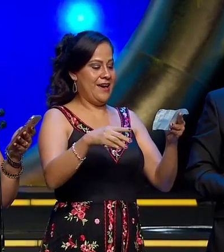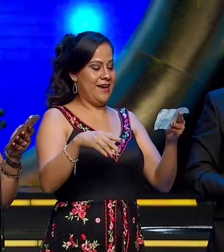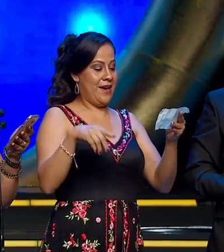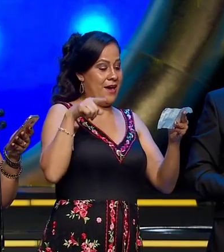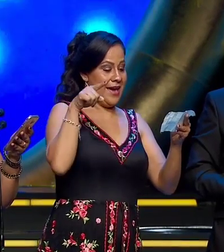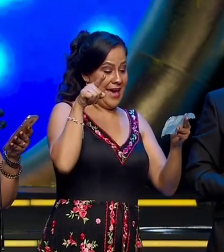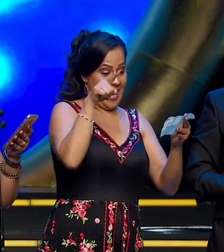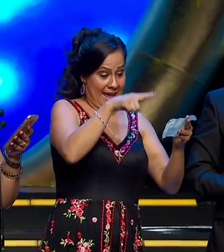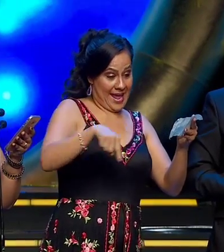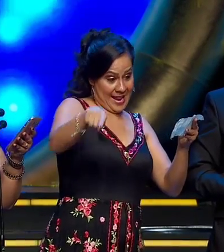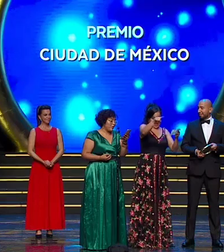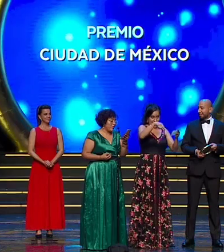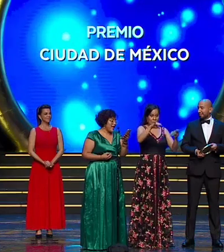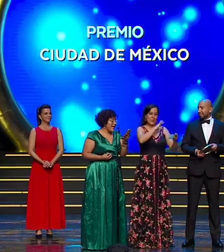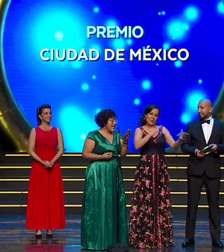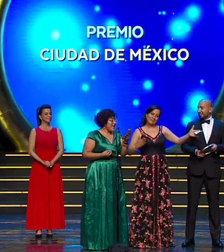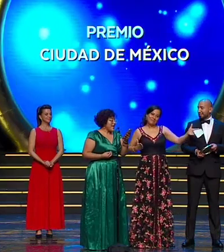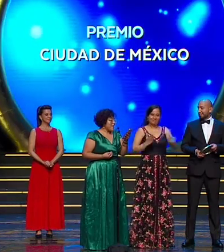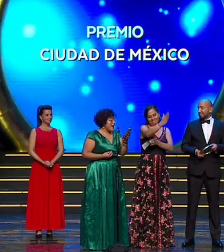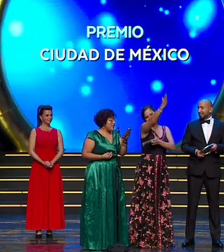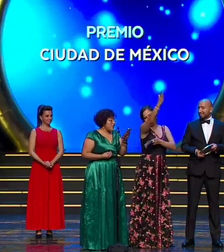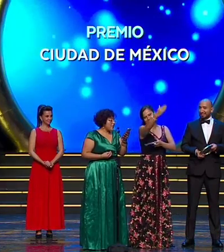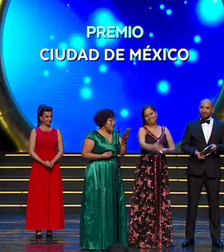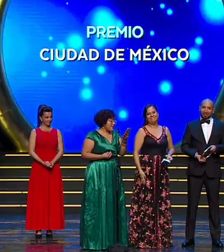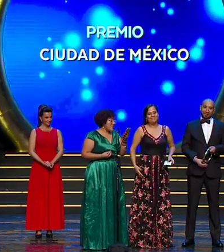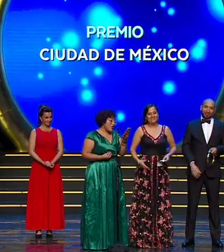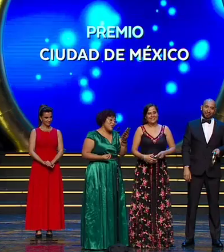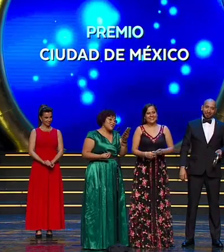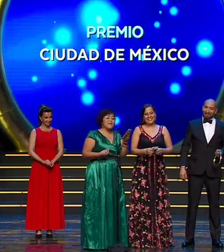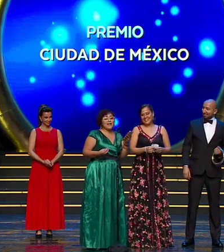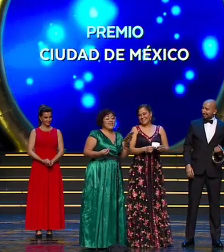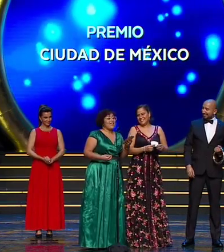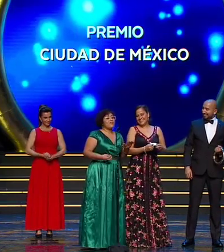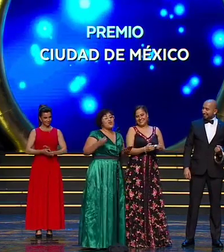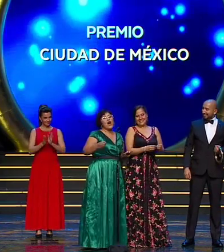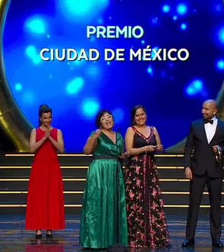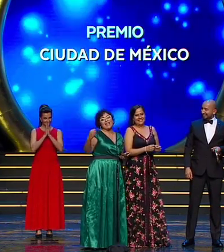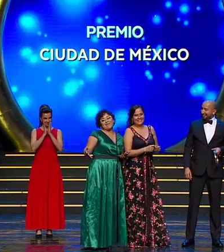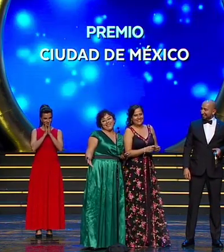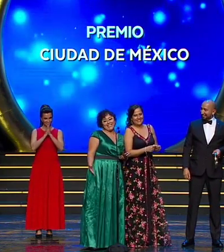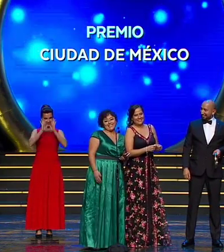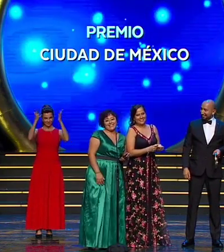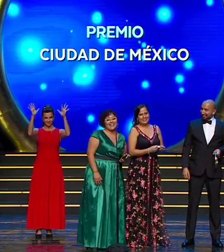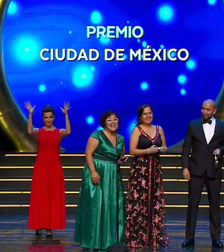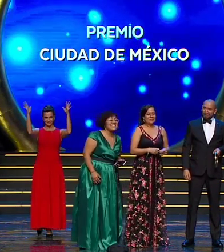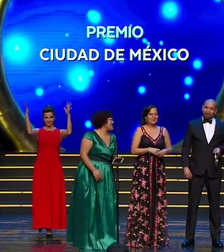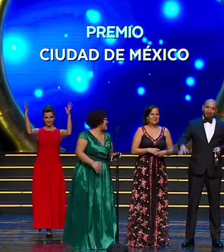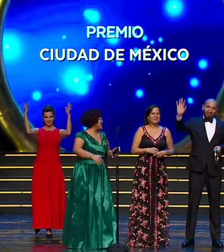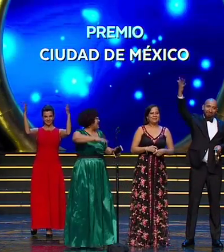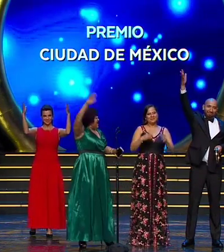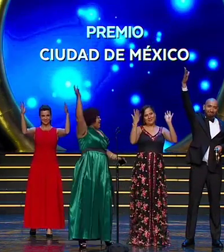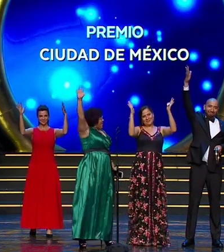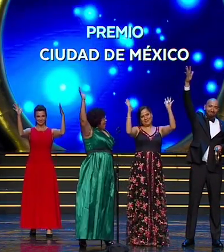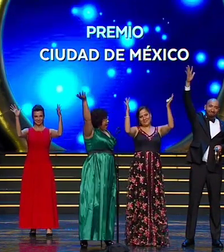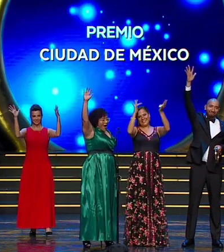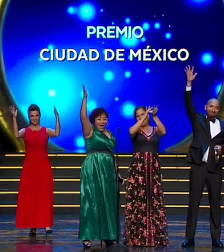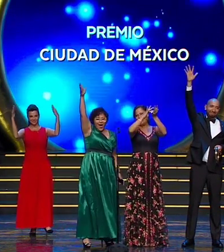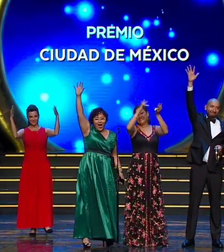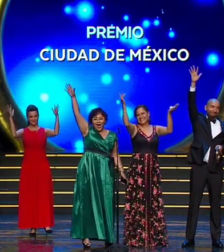continuar promoviendo nuestra cultura Y que más sordos sepan que no hay límites Gracias ¡Gracias!